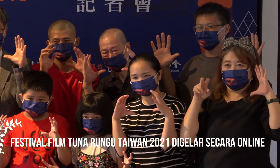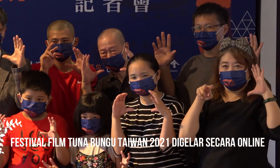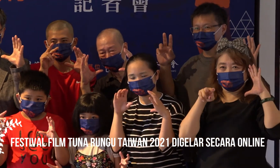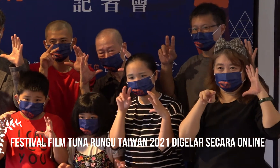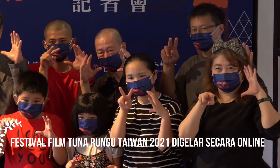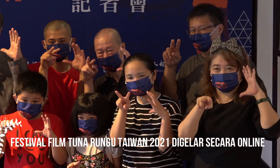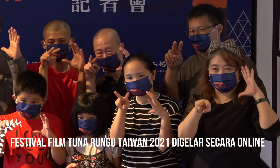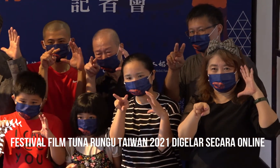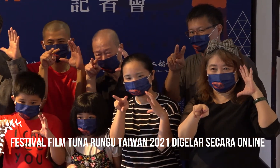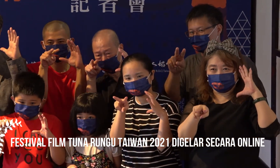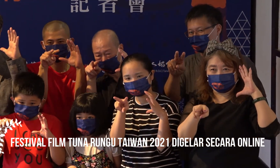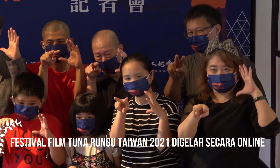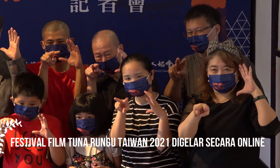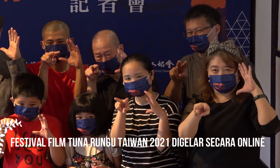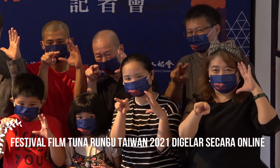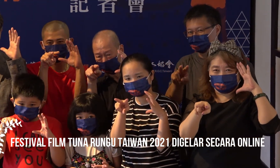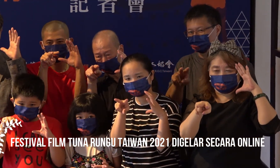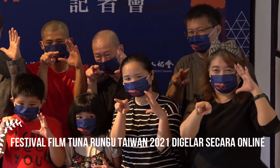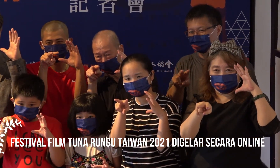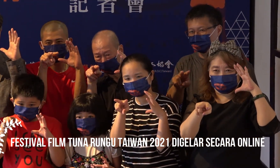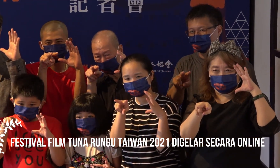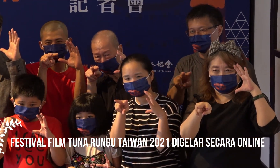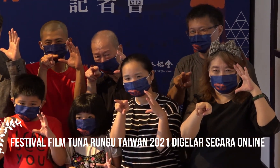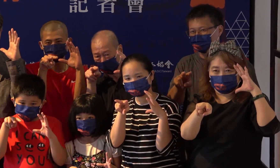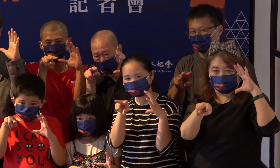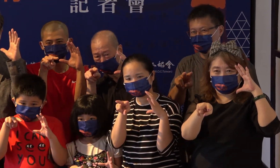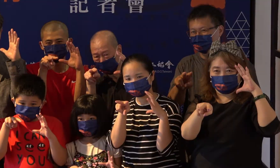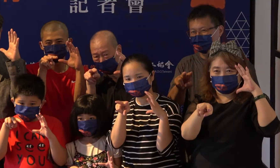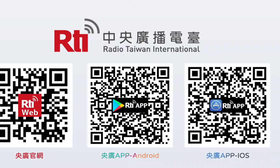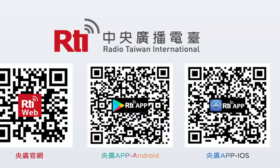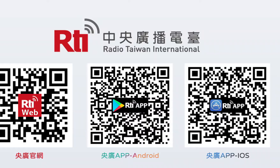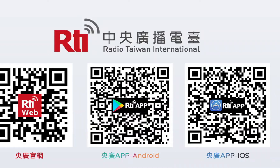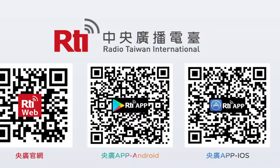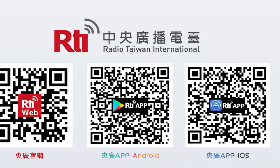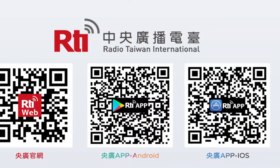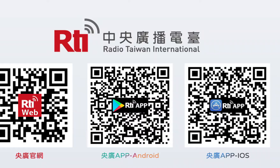para tunarungu dalam membuat menulis dan juga mengedit film